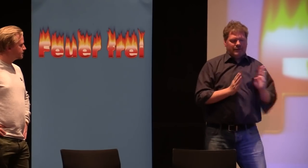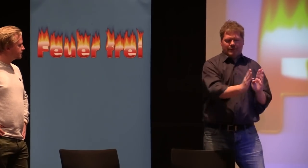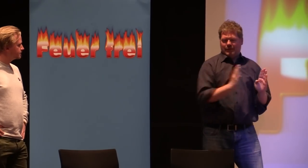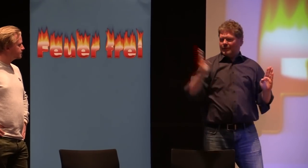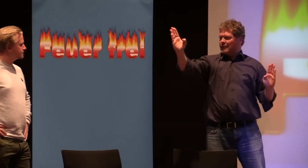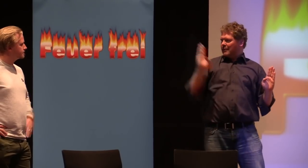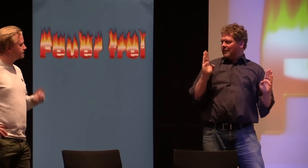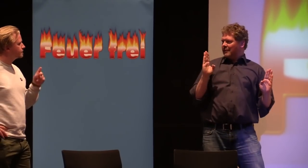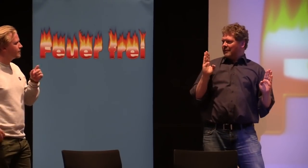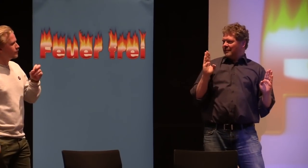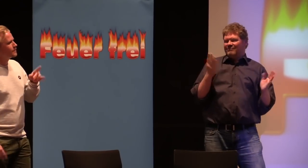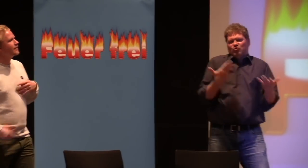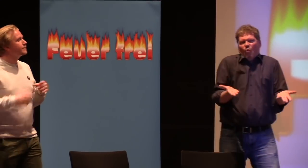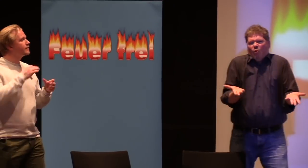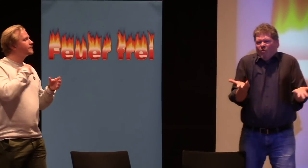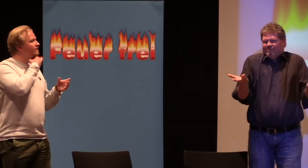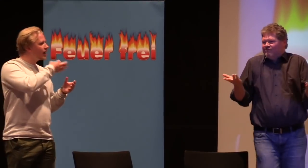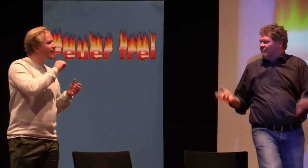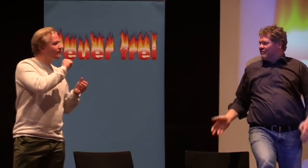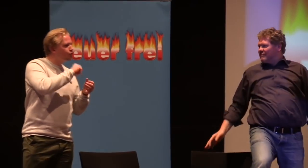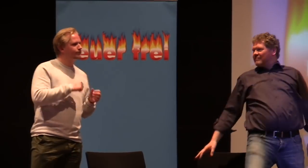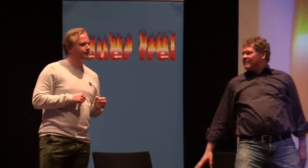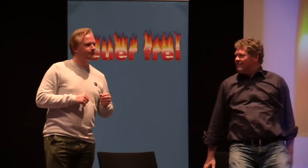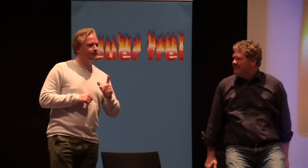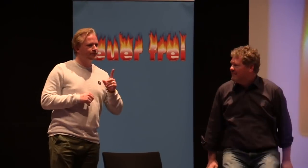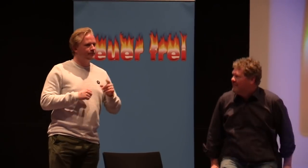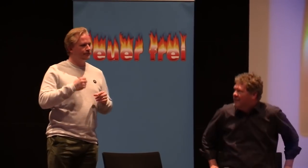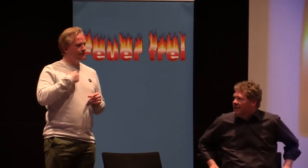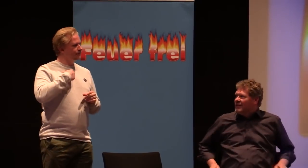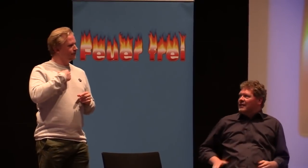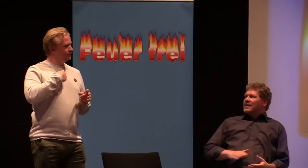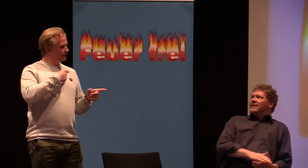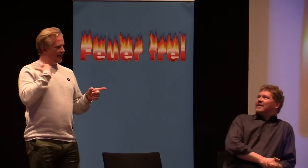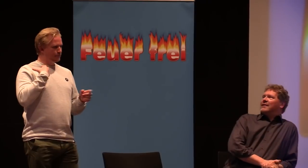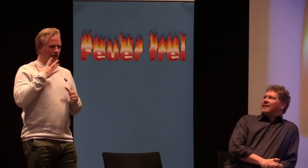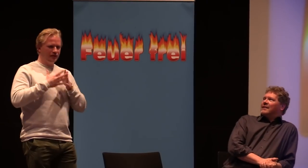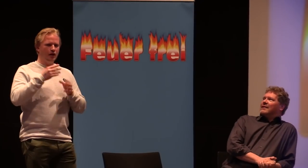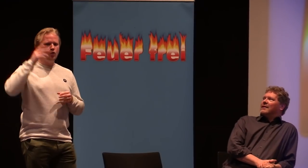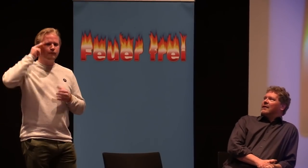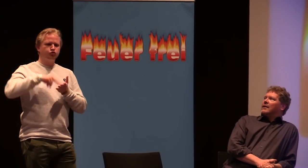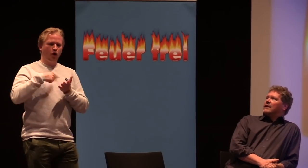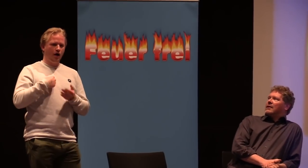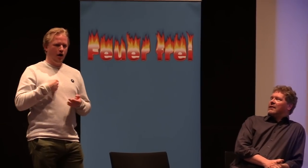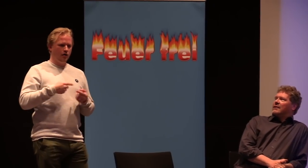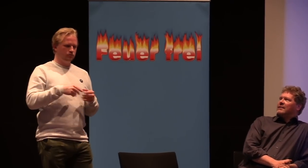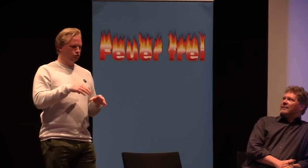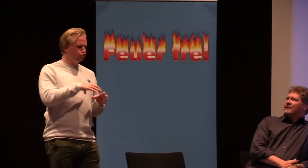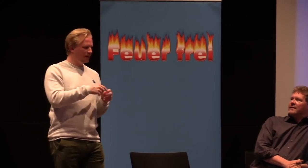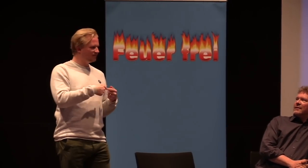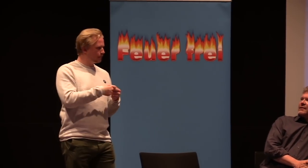können selbstständig und autark Mittel beantragen. Das ist nun mal so. Es gibt da verschiedene Wege.